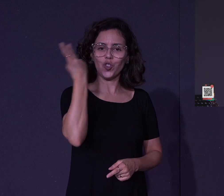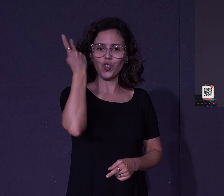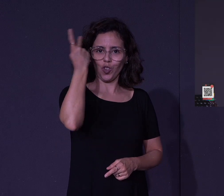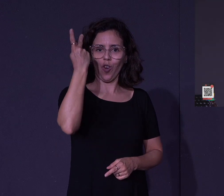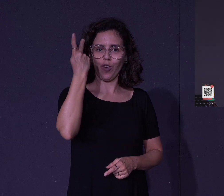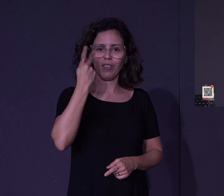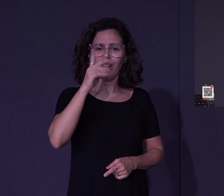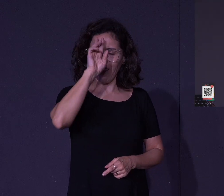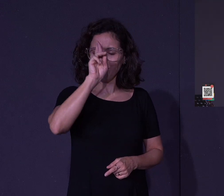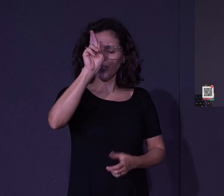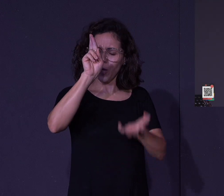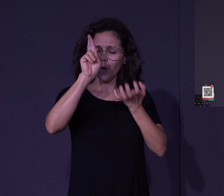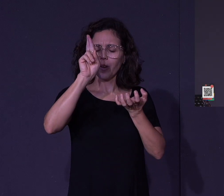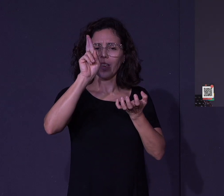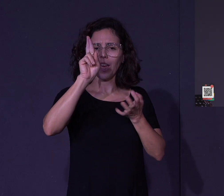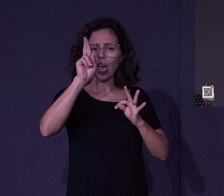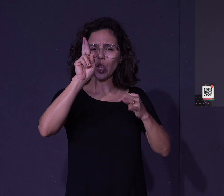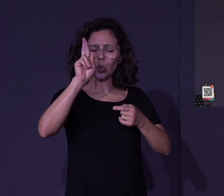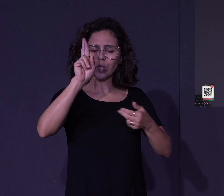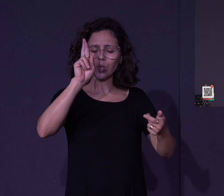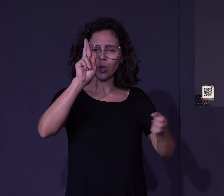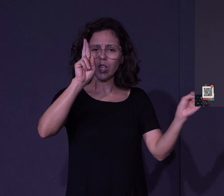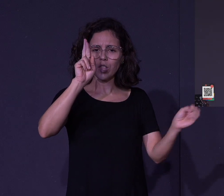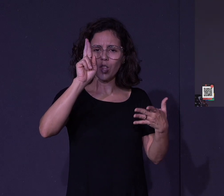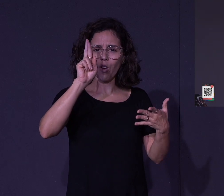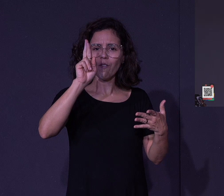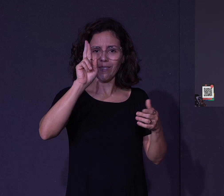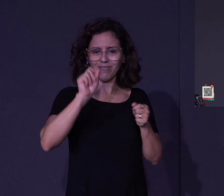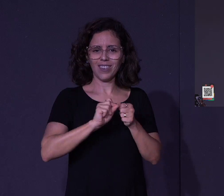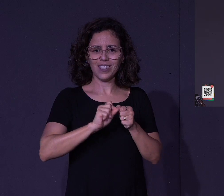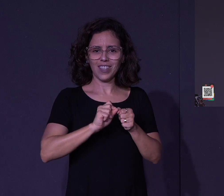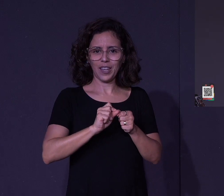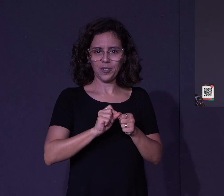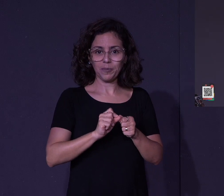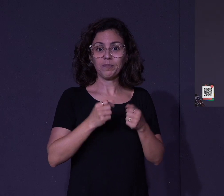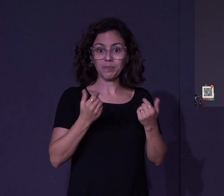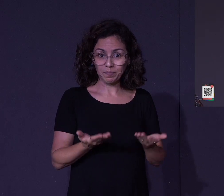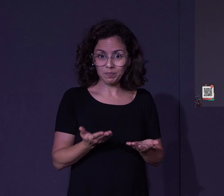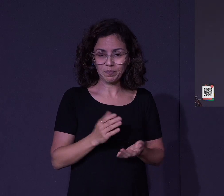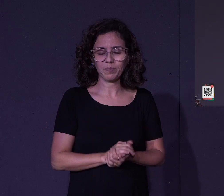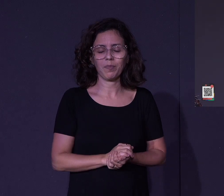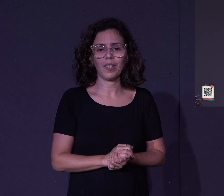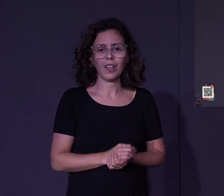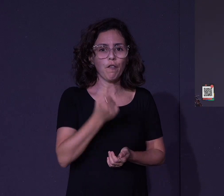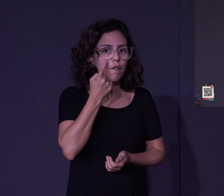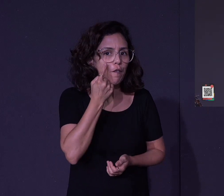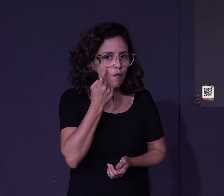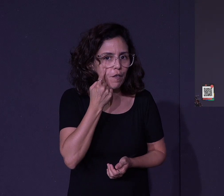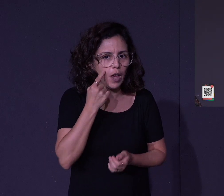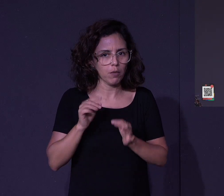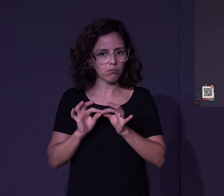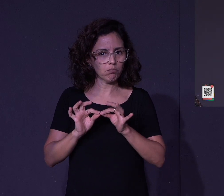dele. Então, acompanha comigo essa cronologia. Ele precisava estar em Naim exatamente naquela hora e